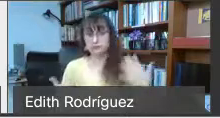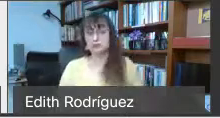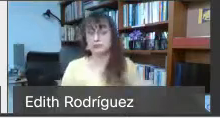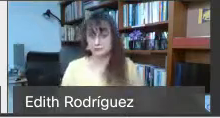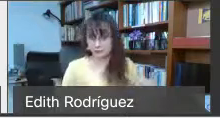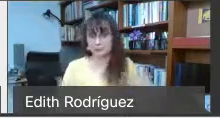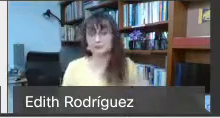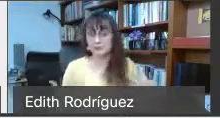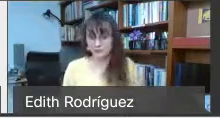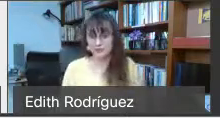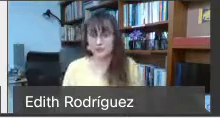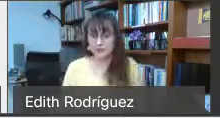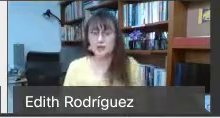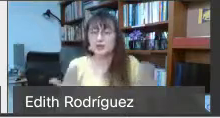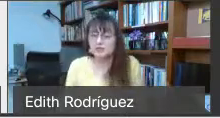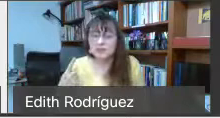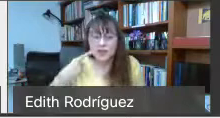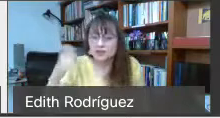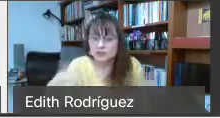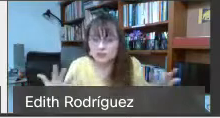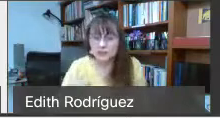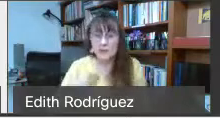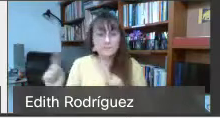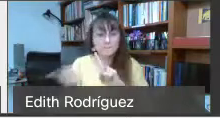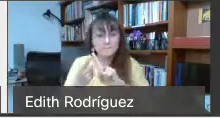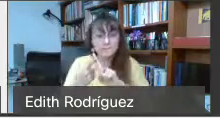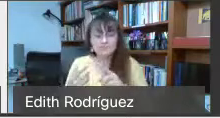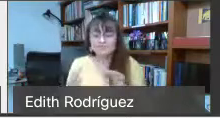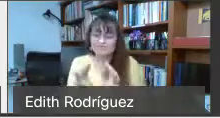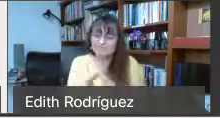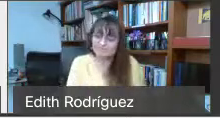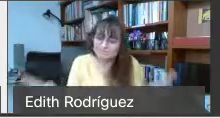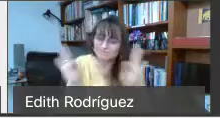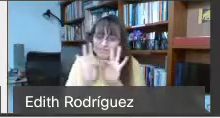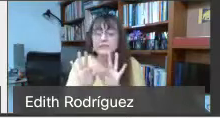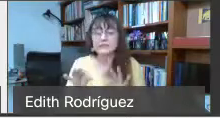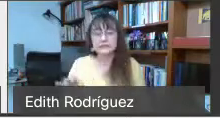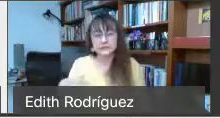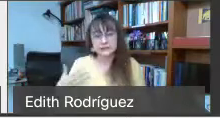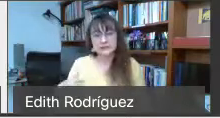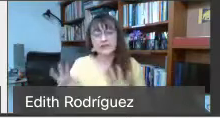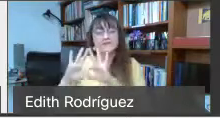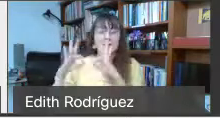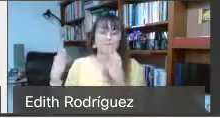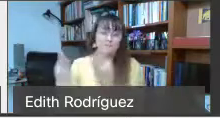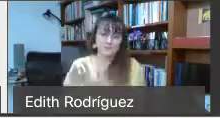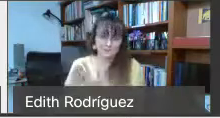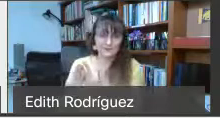la comunidad mayoritaria, que somos hablantes del español, oralizados, de personas que hablan en español.